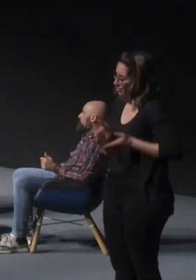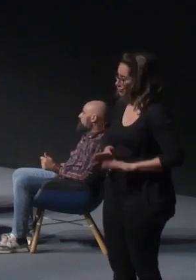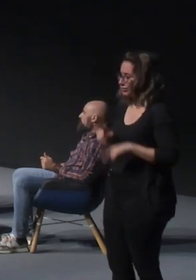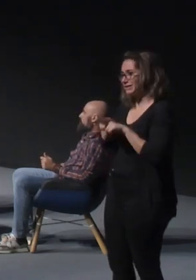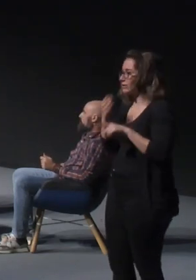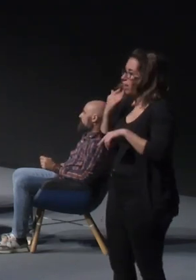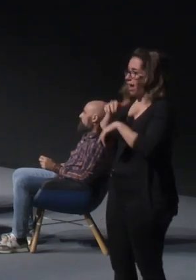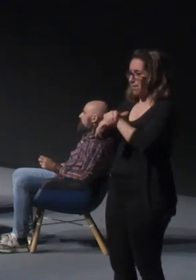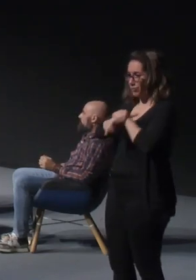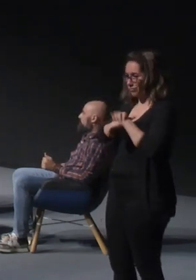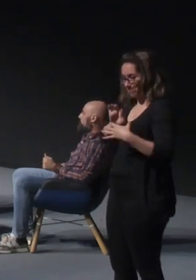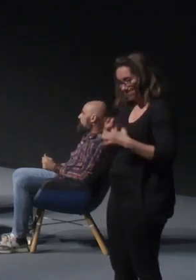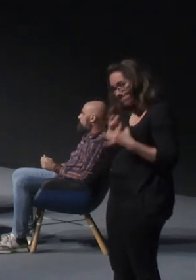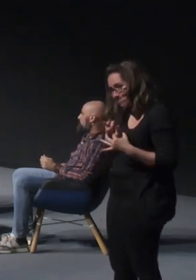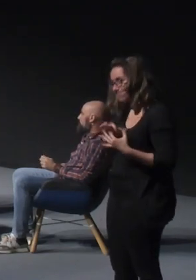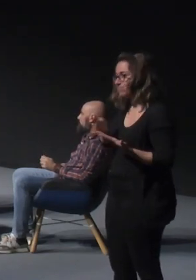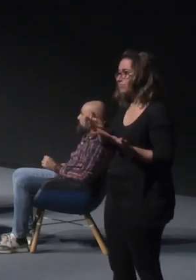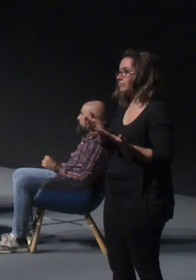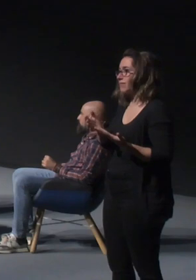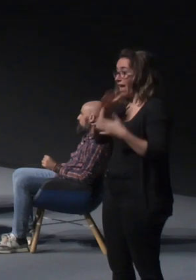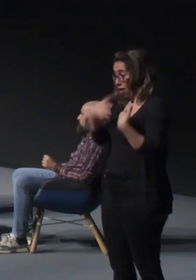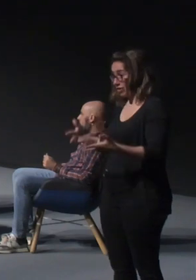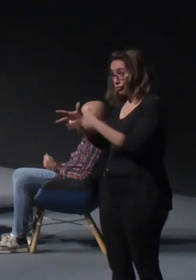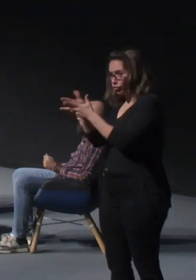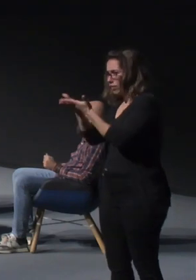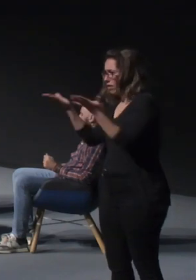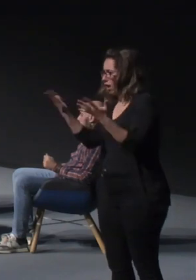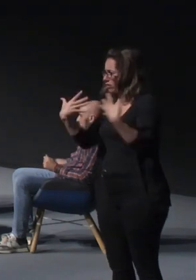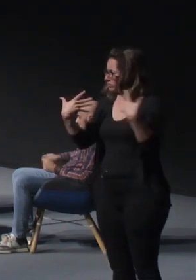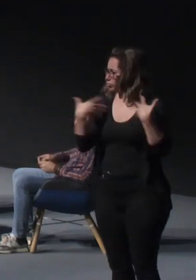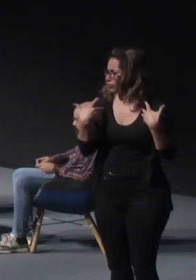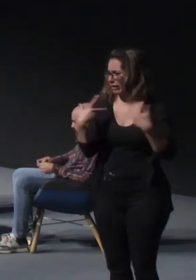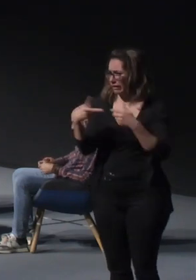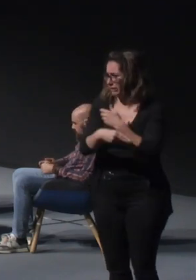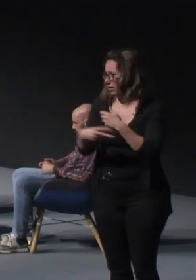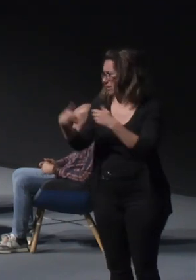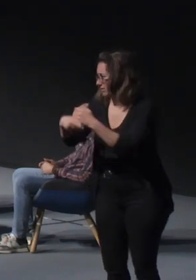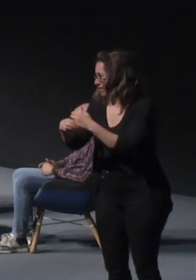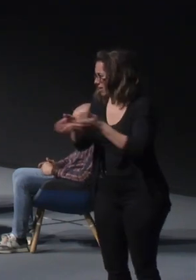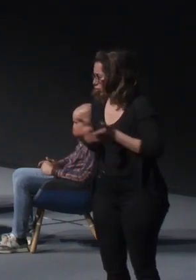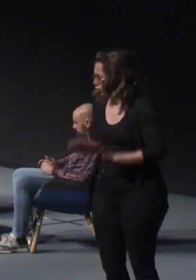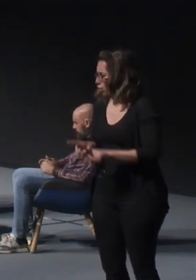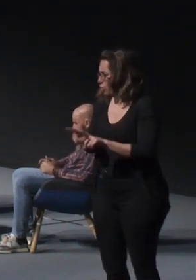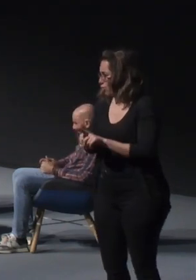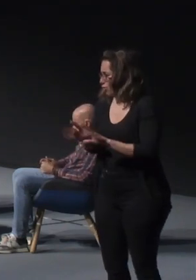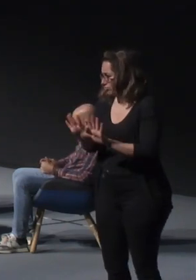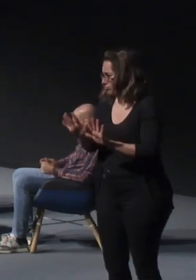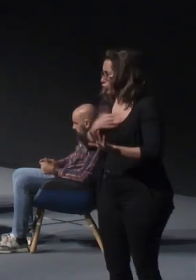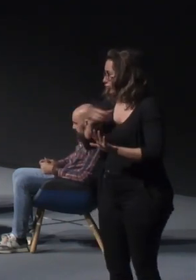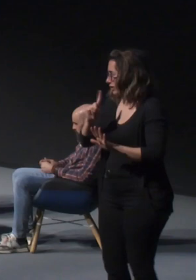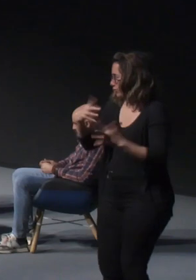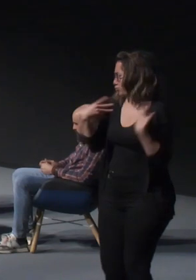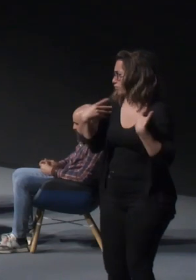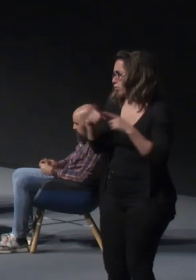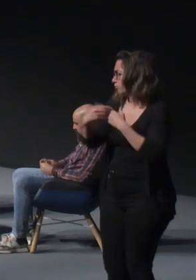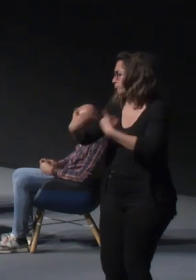Una sociedad que a veces intenta evitar cualquier sufrimiento o frustración a nuestros hijos e hijas y les dejamos